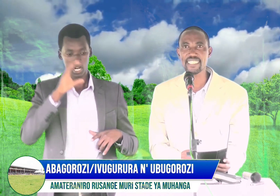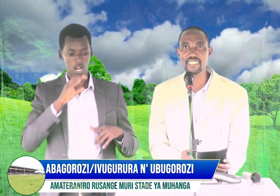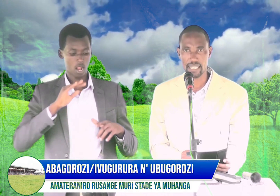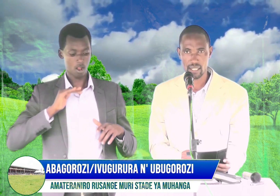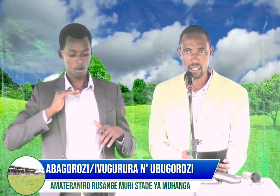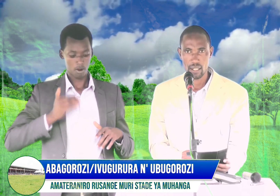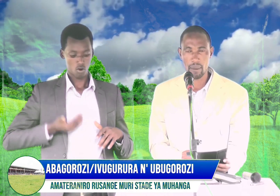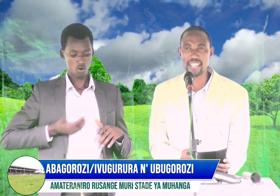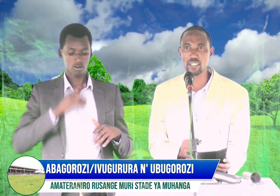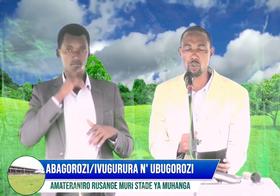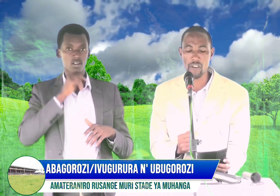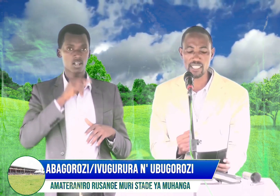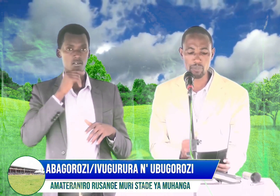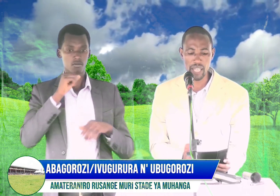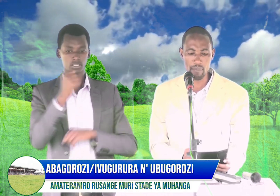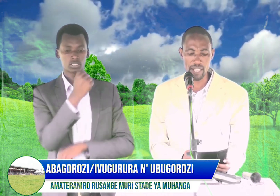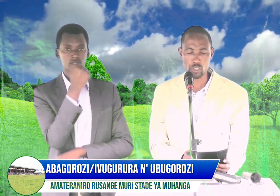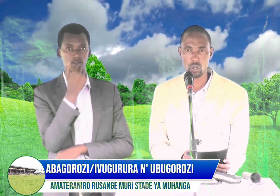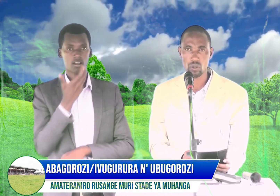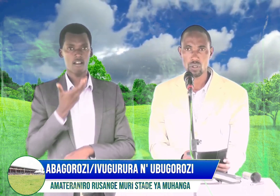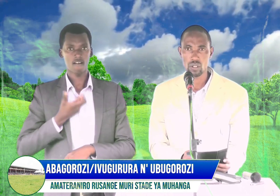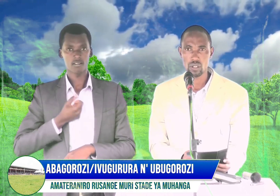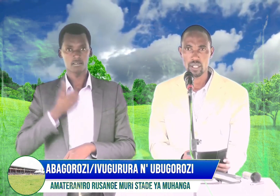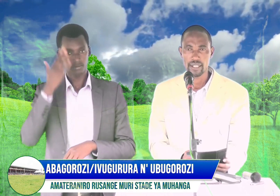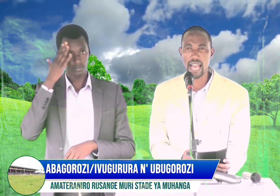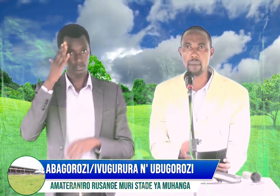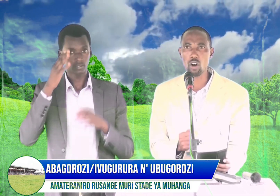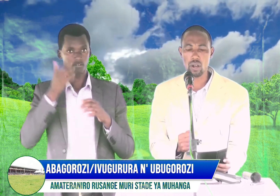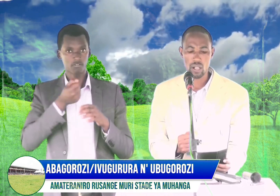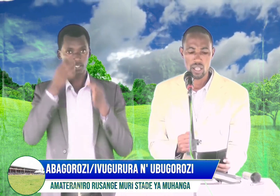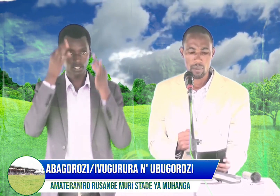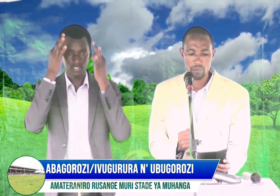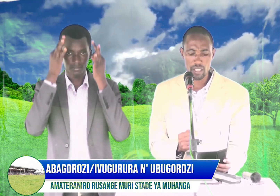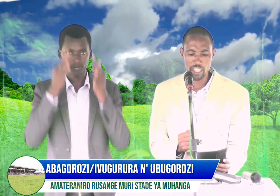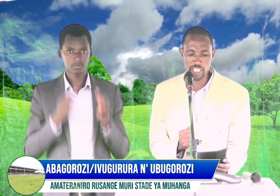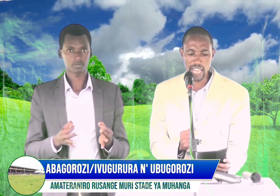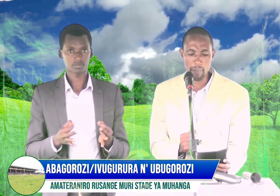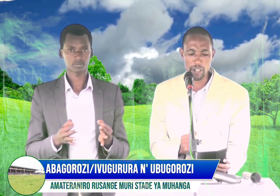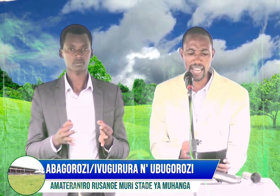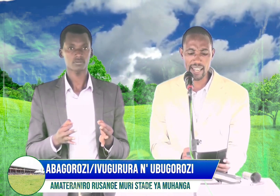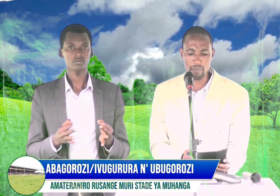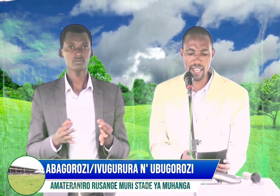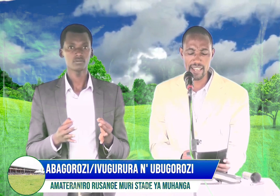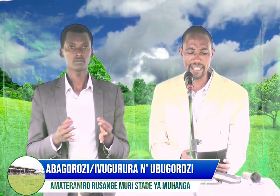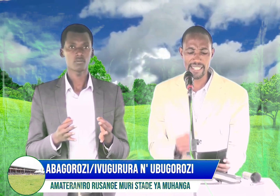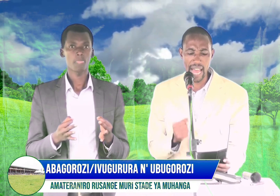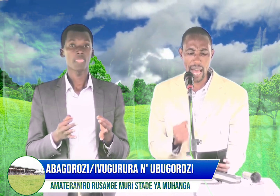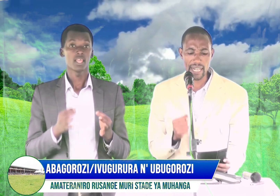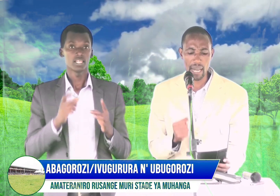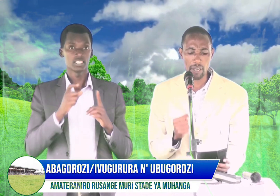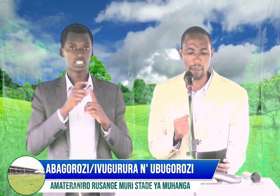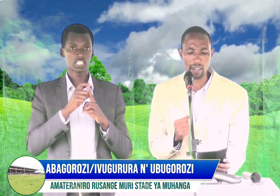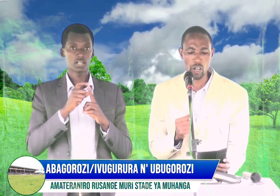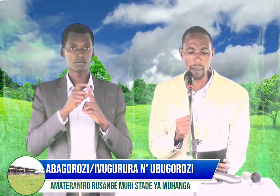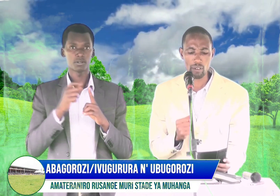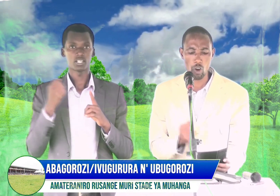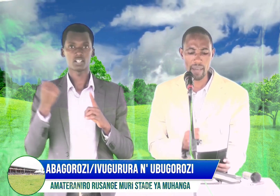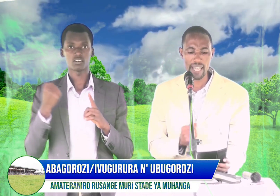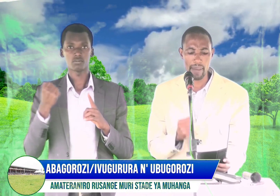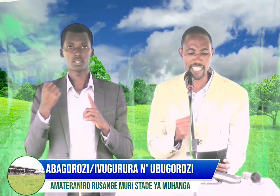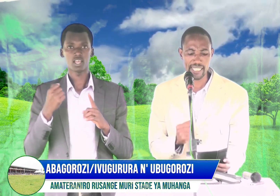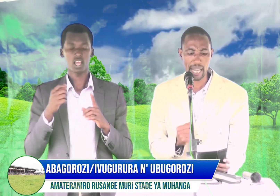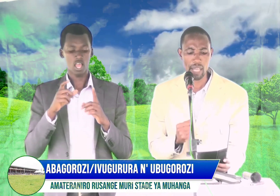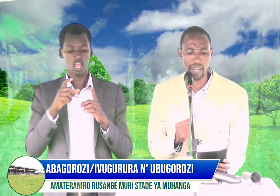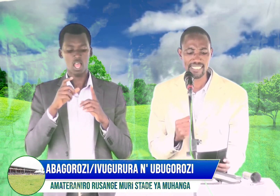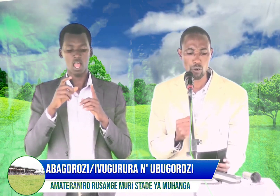bien décidé bazi gufata ibyemezo ntabwo iri jambo riraremereye n'abagabo n'abagore